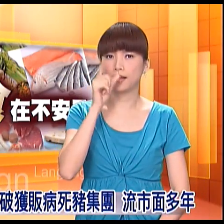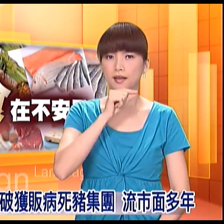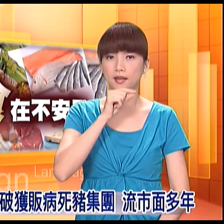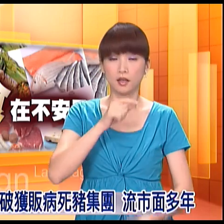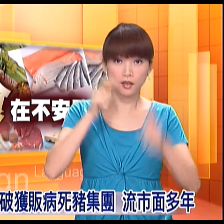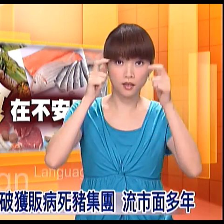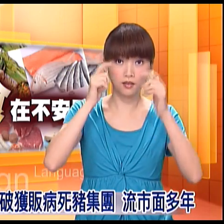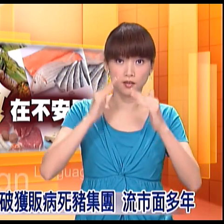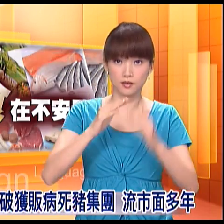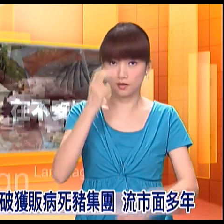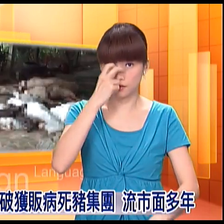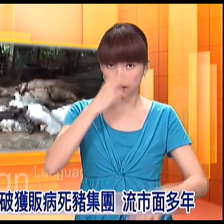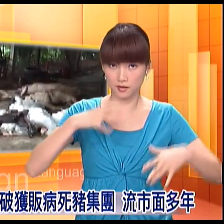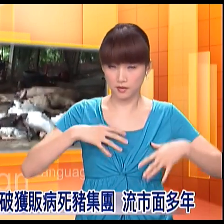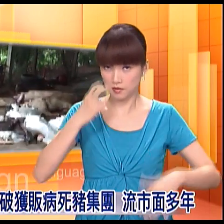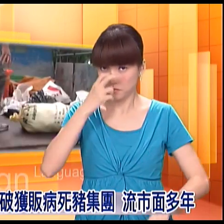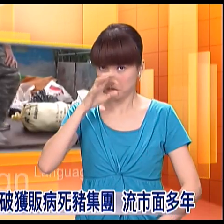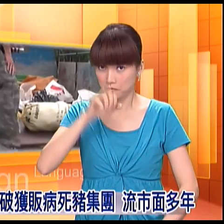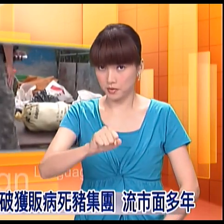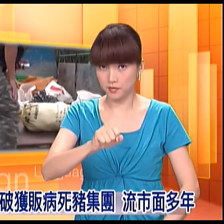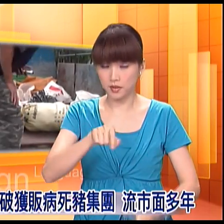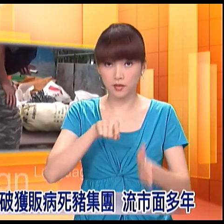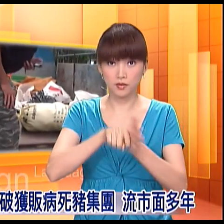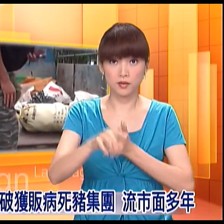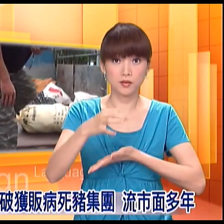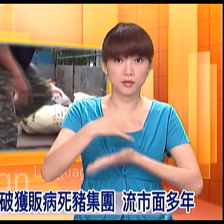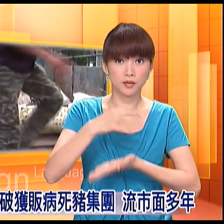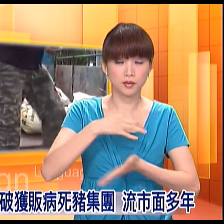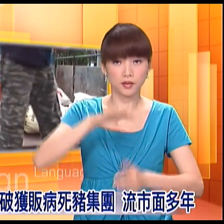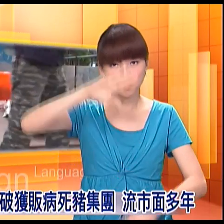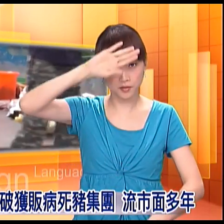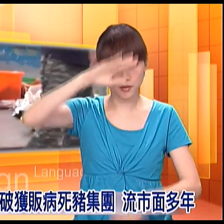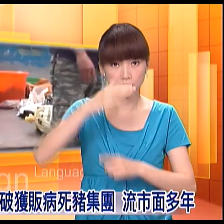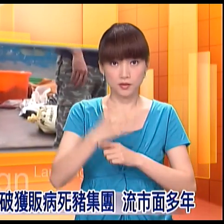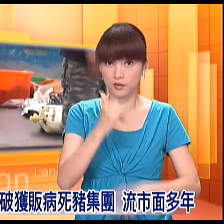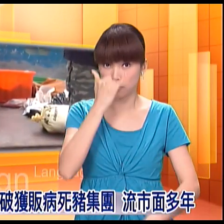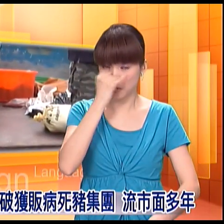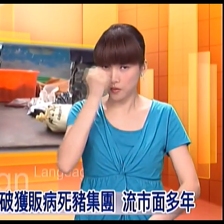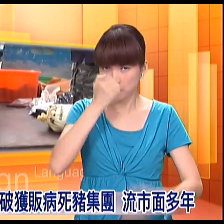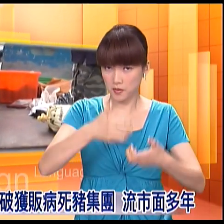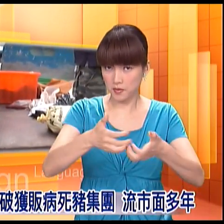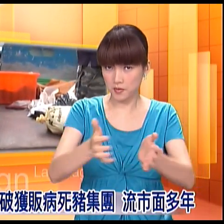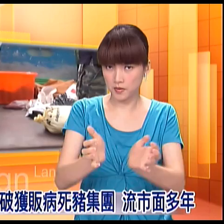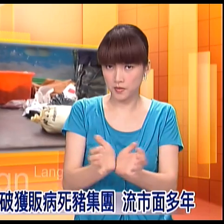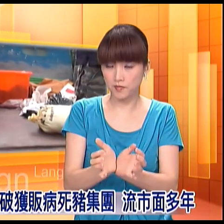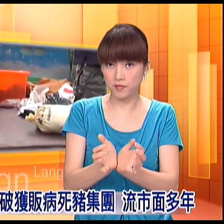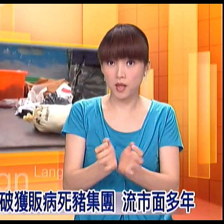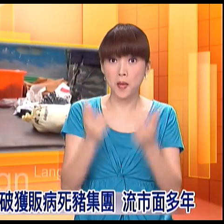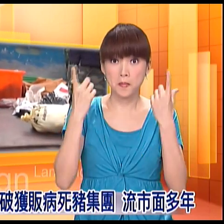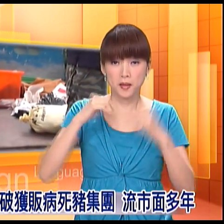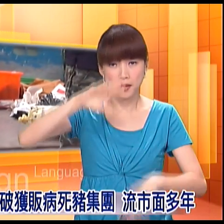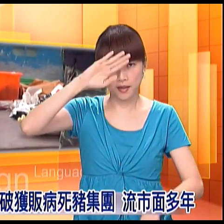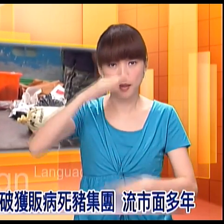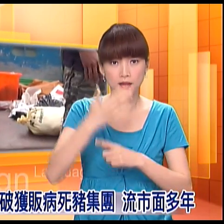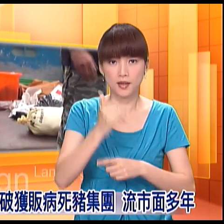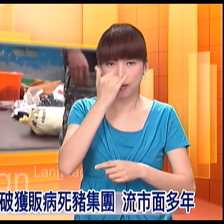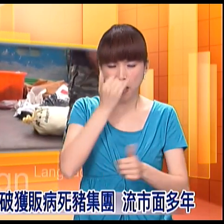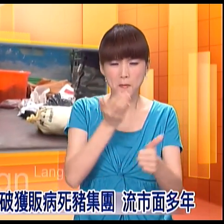面，高雄市检调查获了一个贩售病死猪的集团，把原本应该要运去销毁的病死